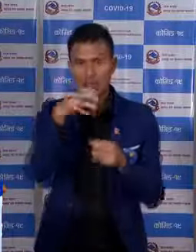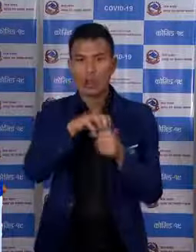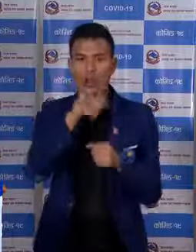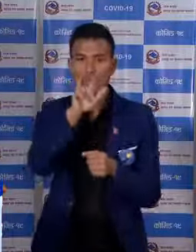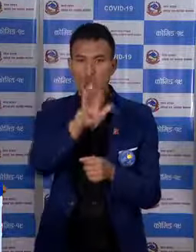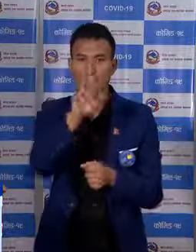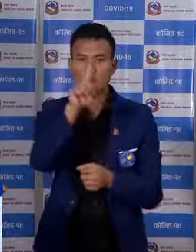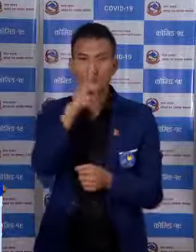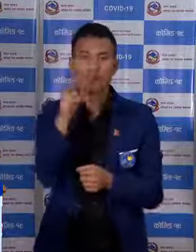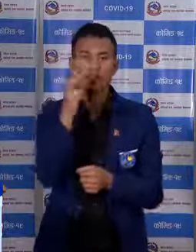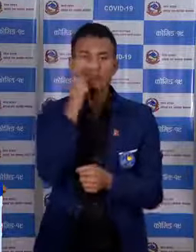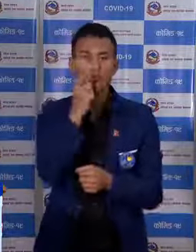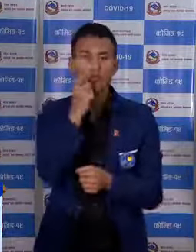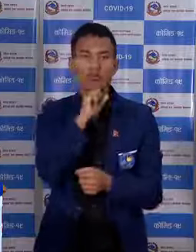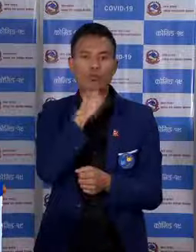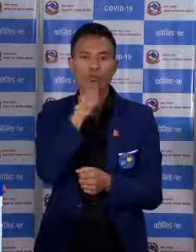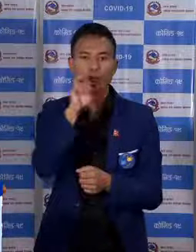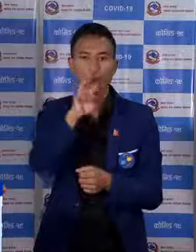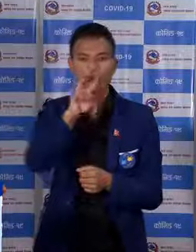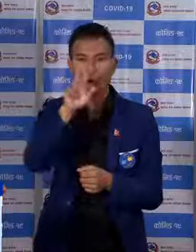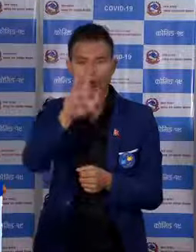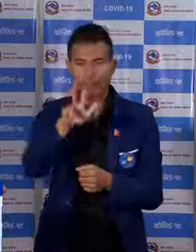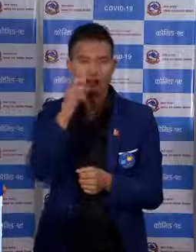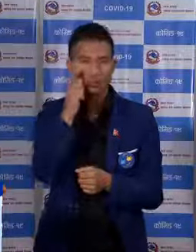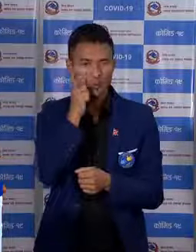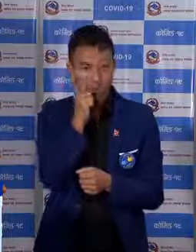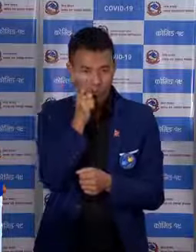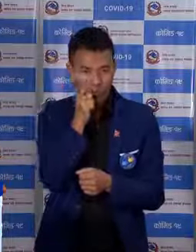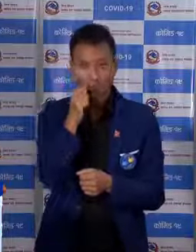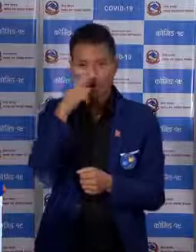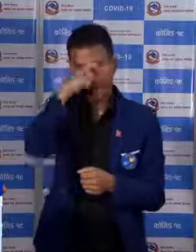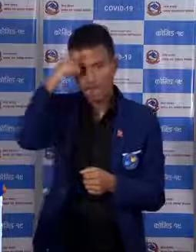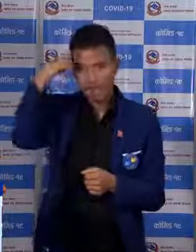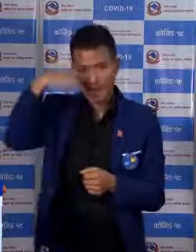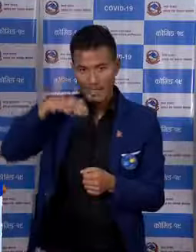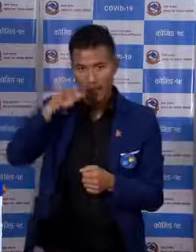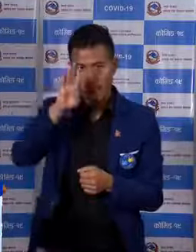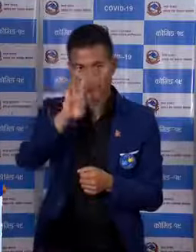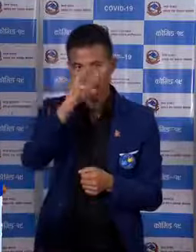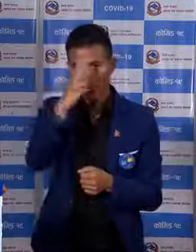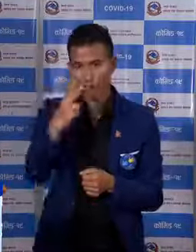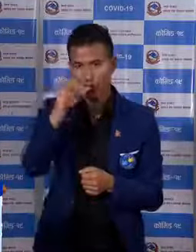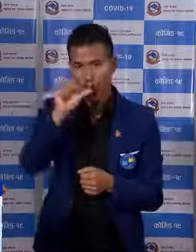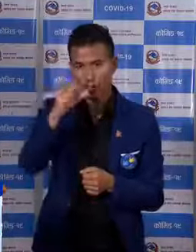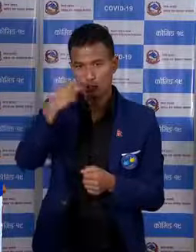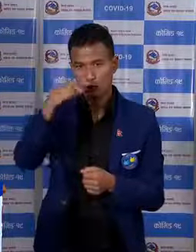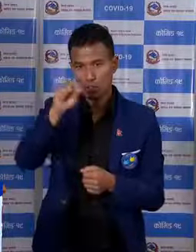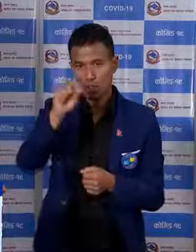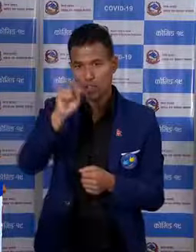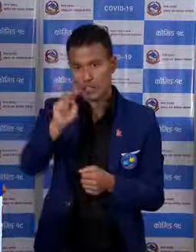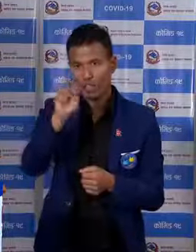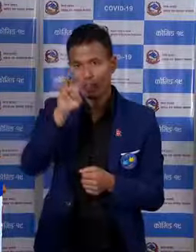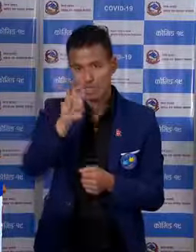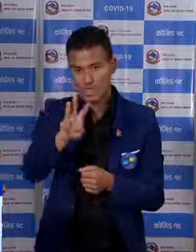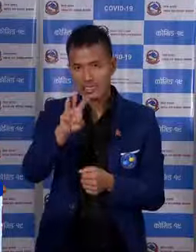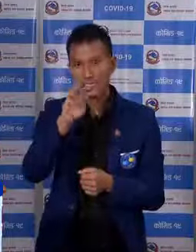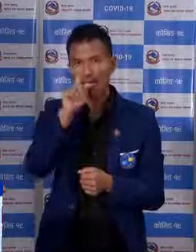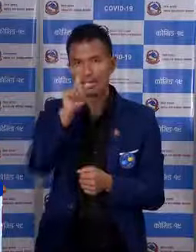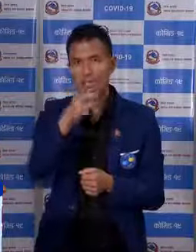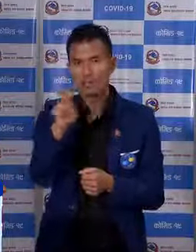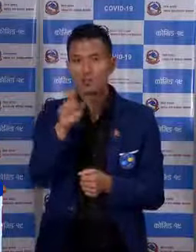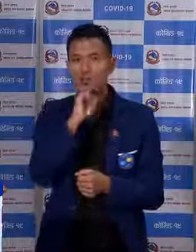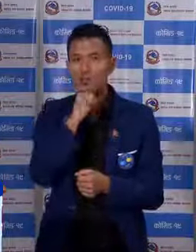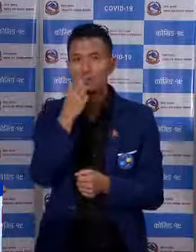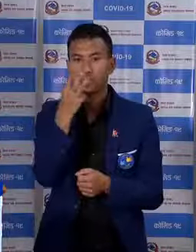एक जाना अर्टिस वर्शे पुरुष र बांकेकई बईजनात तीन का एक जाना तीस